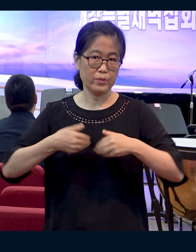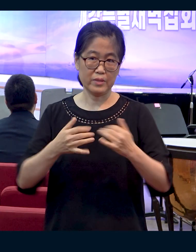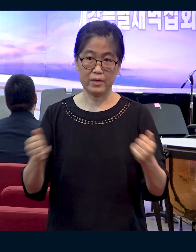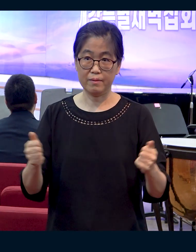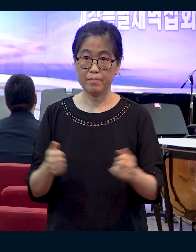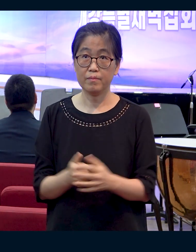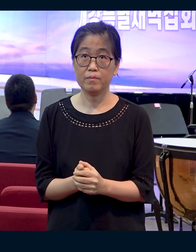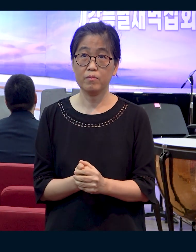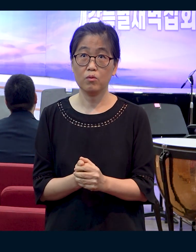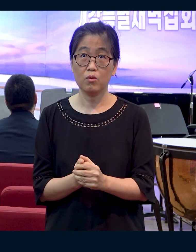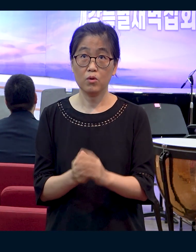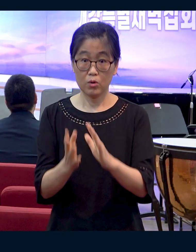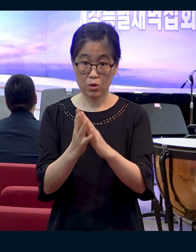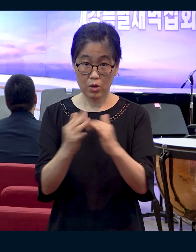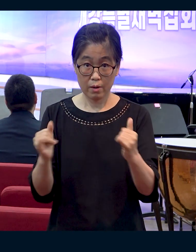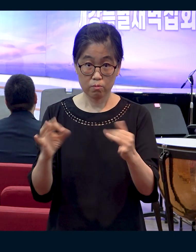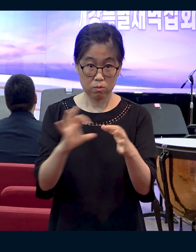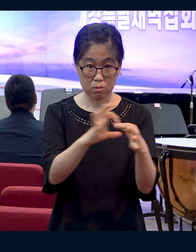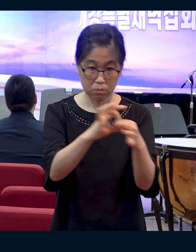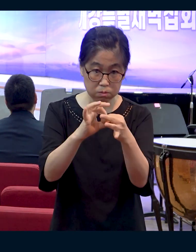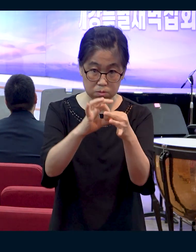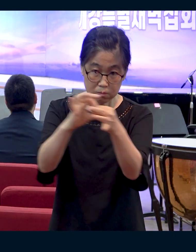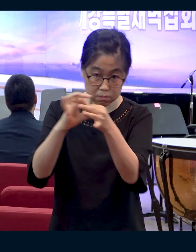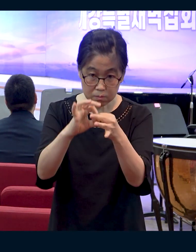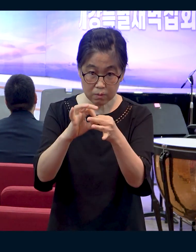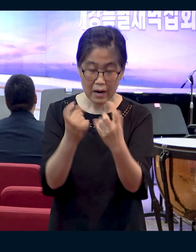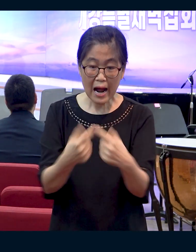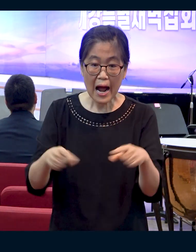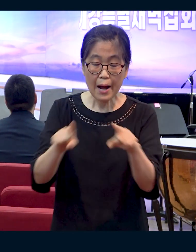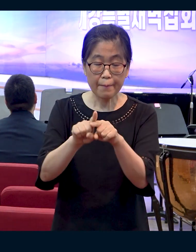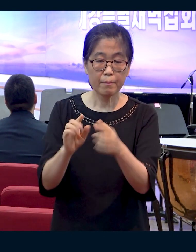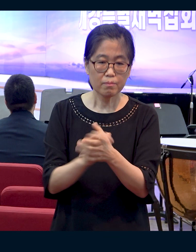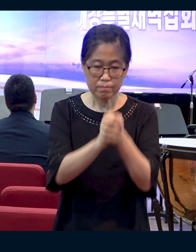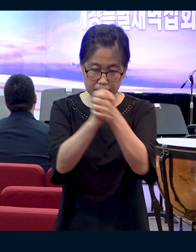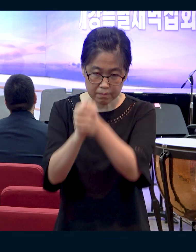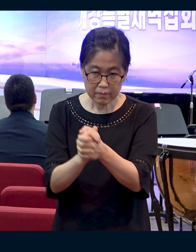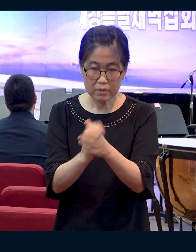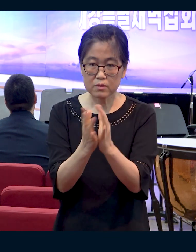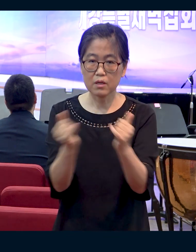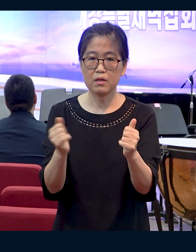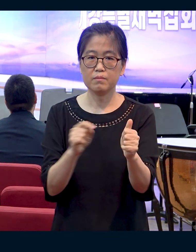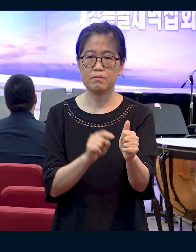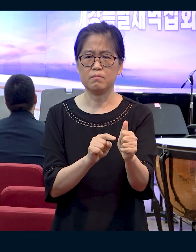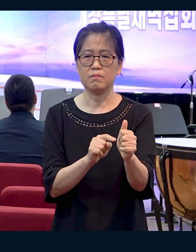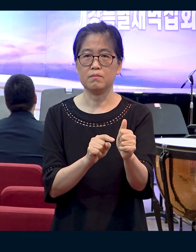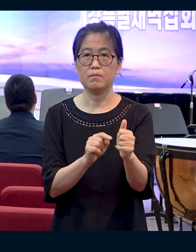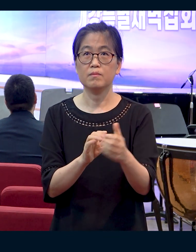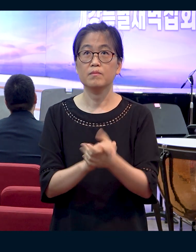정말 사람들을 함께하게 하는 그런 일을 할 수 있는 사람이 가장 쓸모가 있어요. 이거